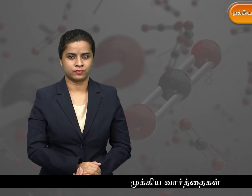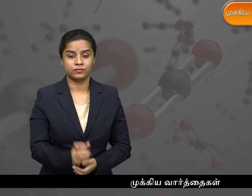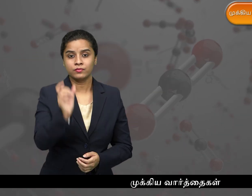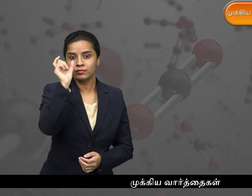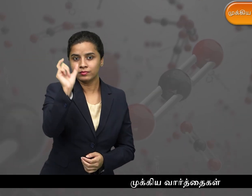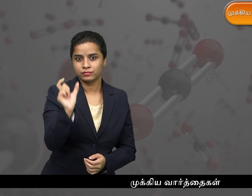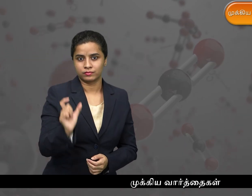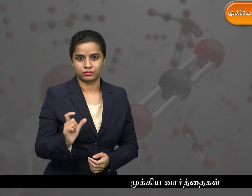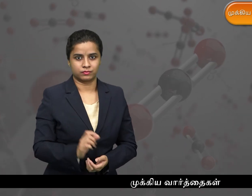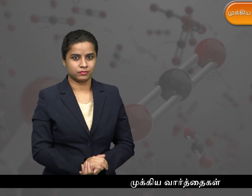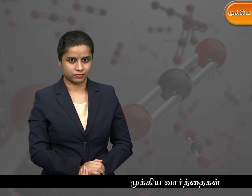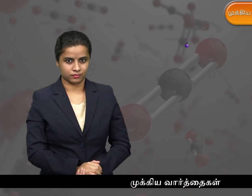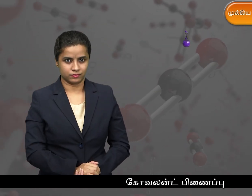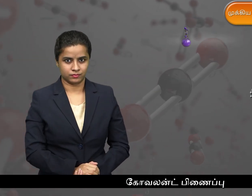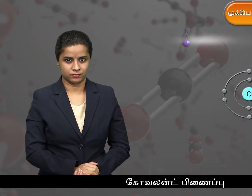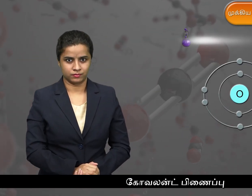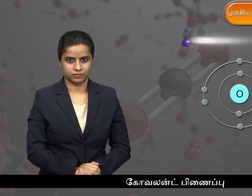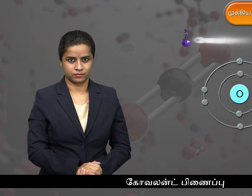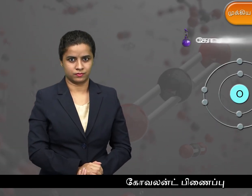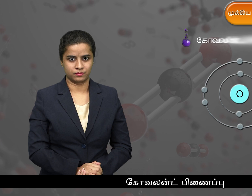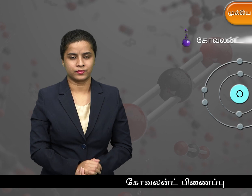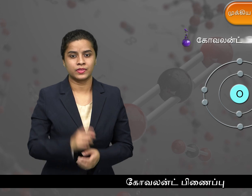முக்கிய வார்த்தைகள்: கோவலன்ட் பிணைப்பு,